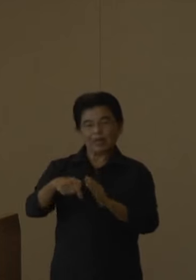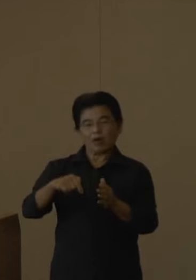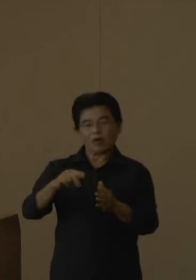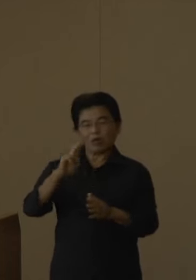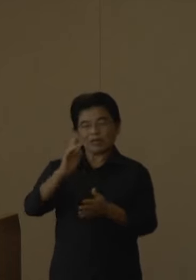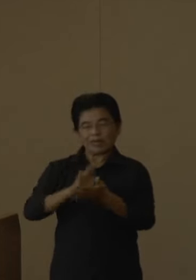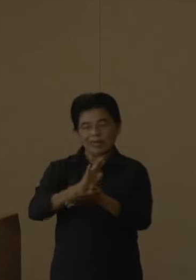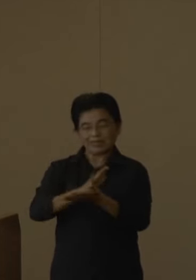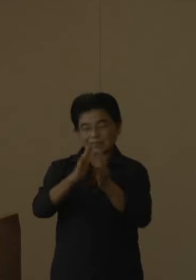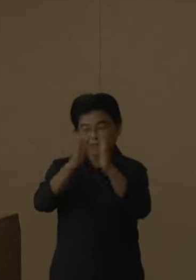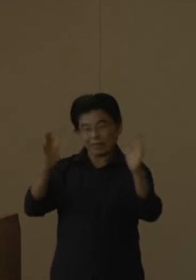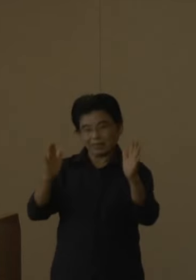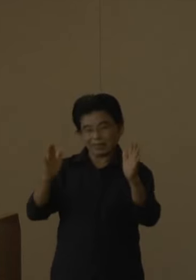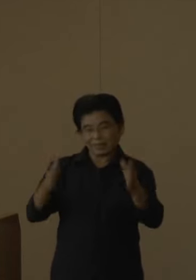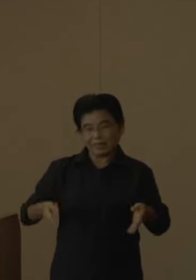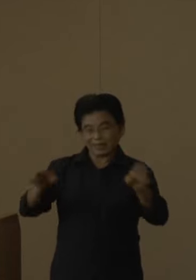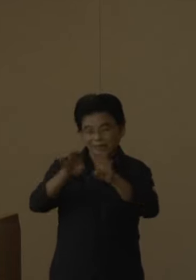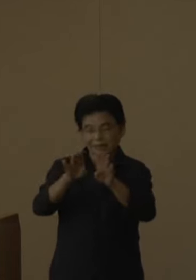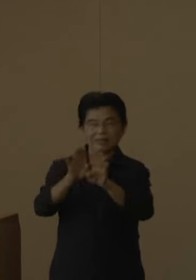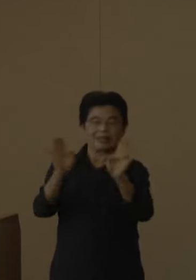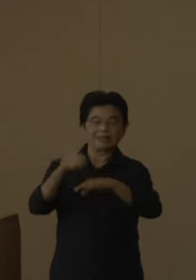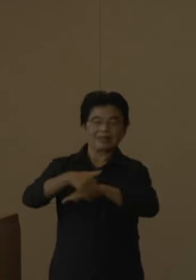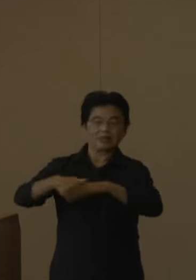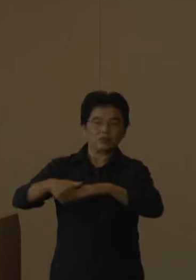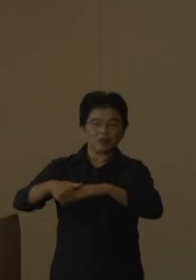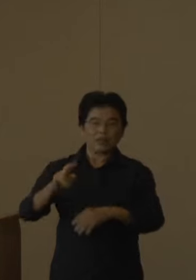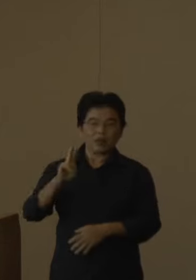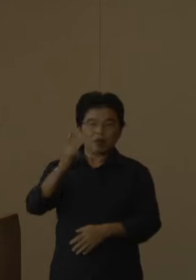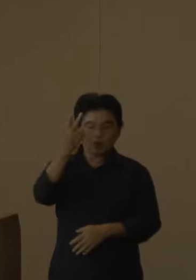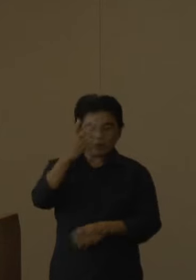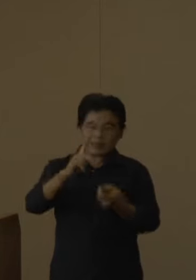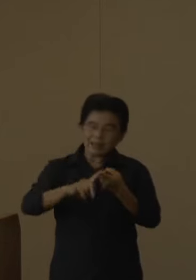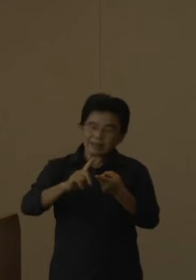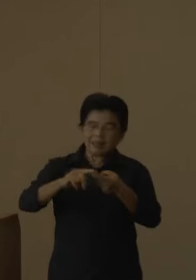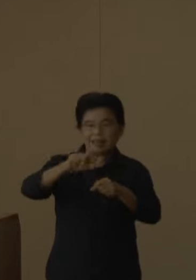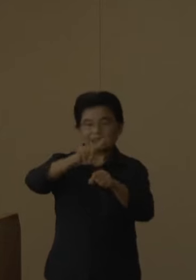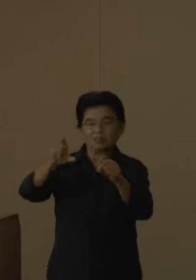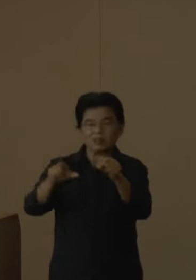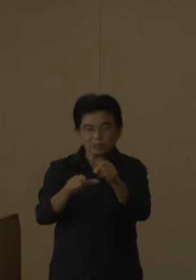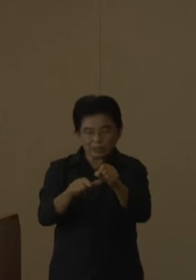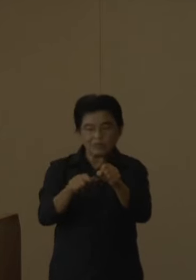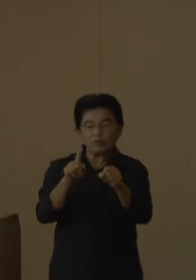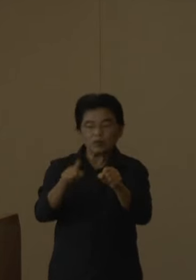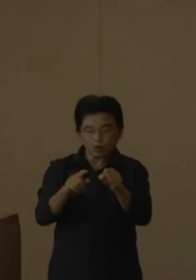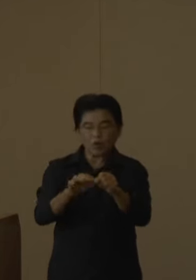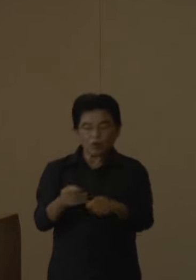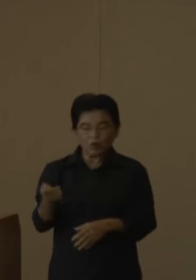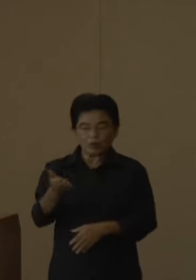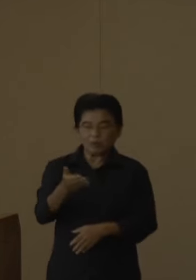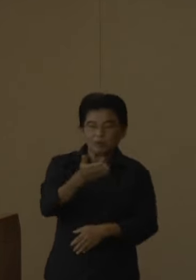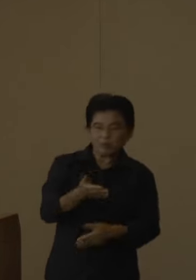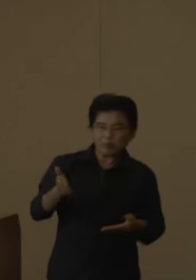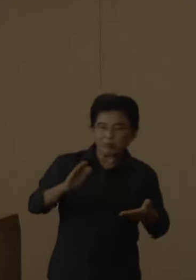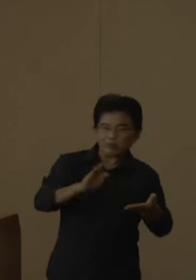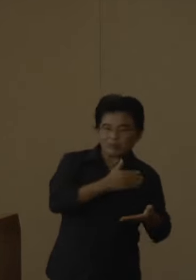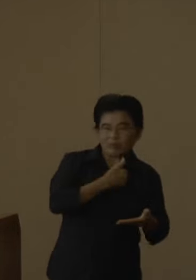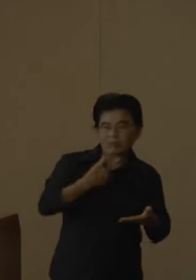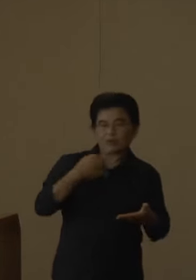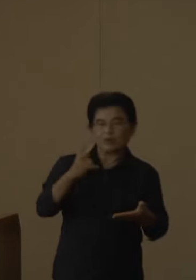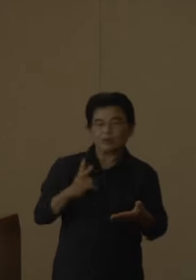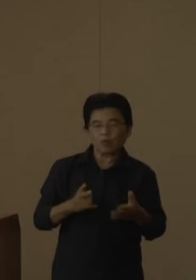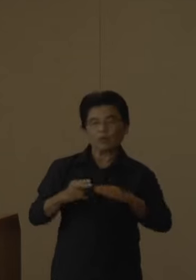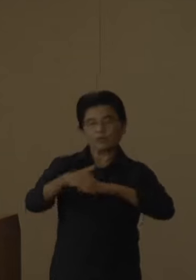催いたします。本フォーラムでは沖縄らしい SDGs を次世代につなぐを全体コンセプトにプログラムを